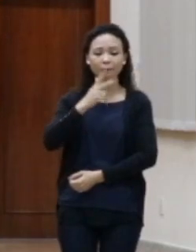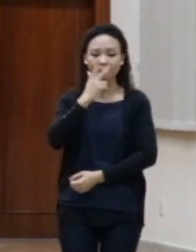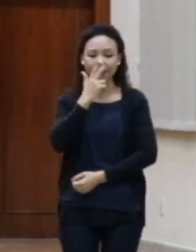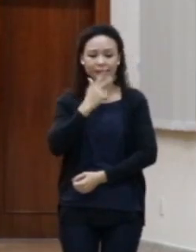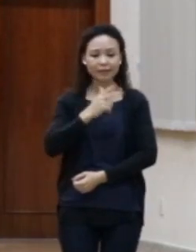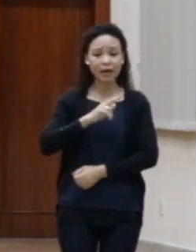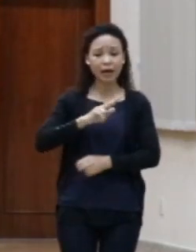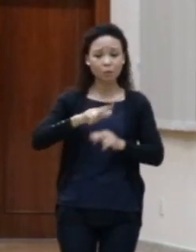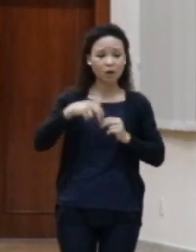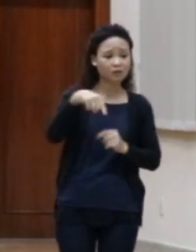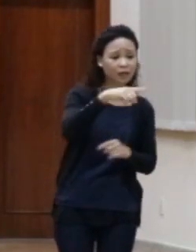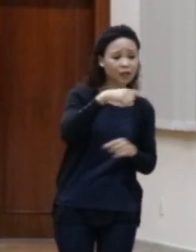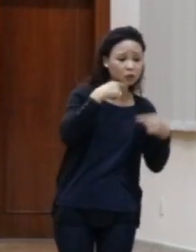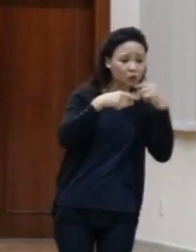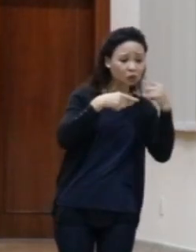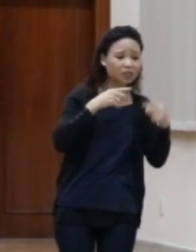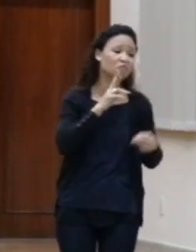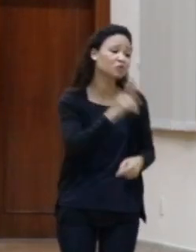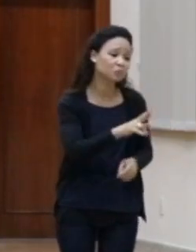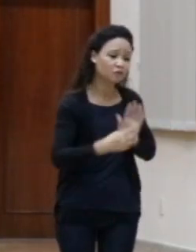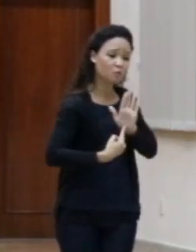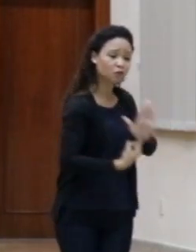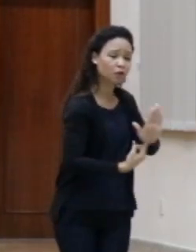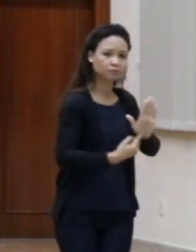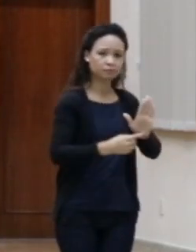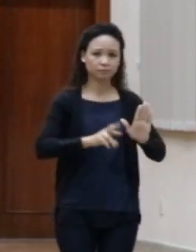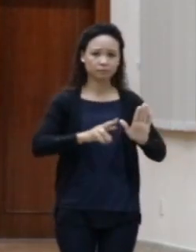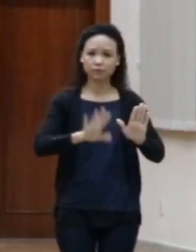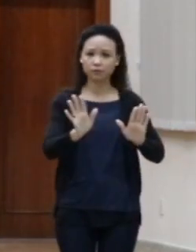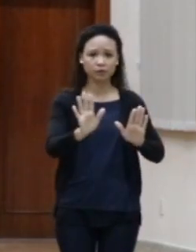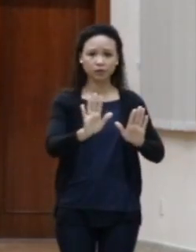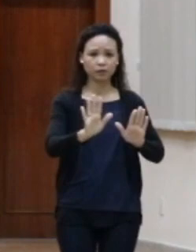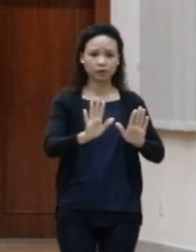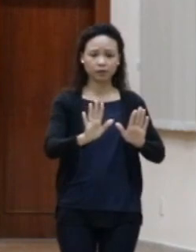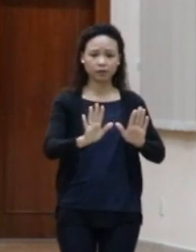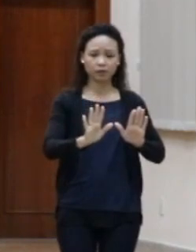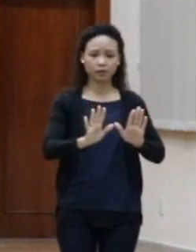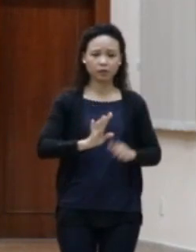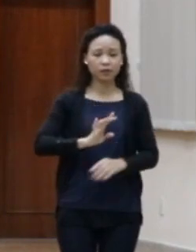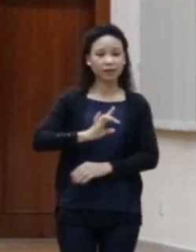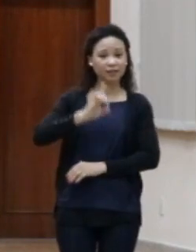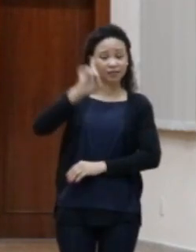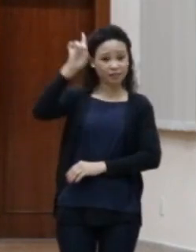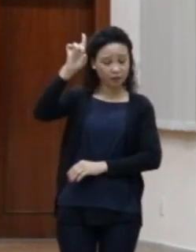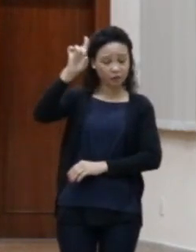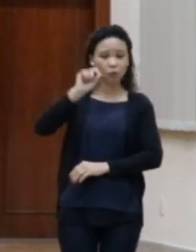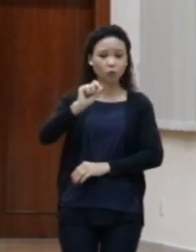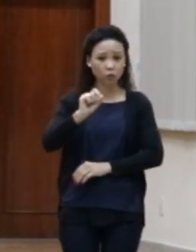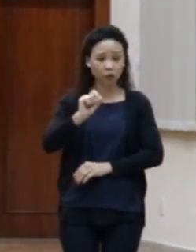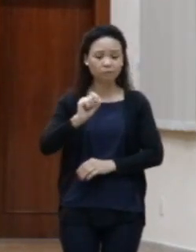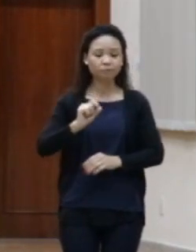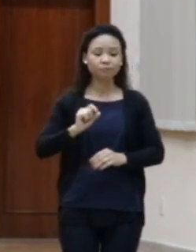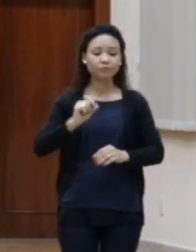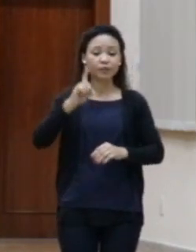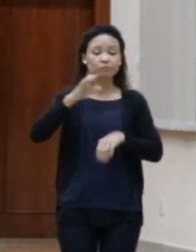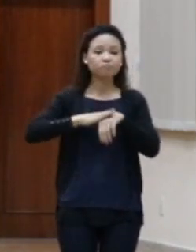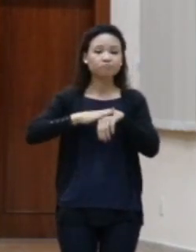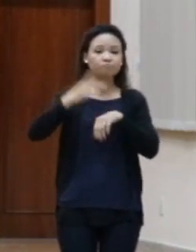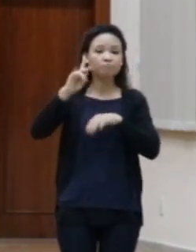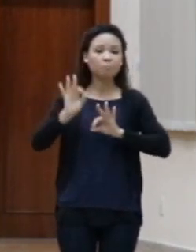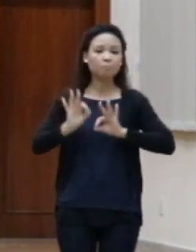a um efeito que nós tomamos de decisão. Muito pelo contrário, Deus é um Deus gracioso, e Ele está ali executando um